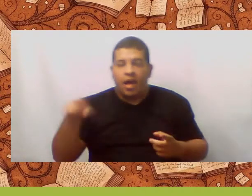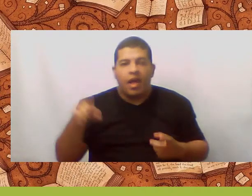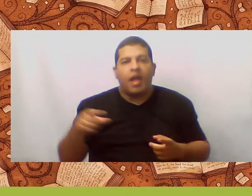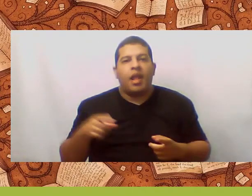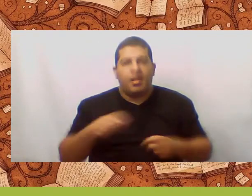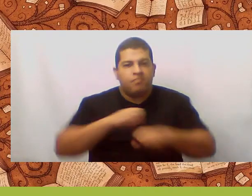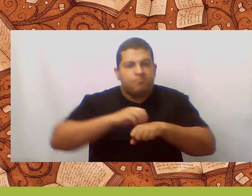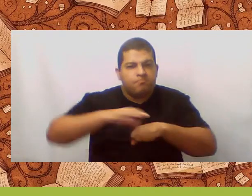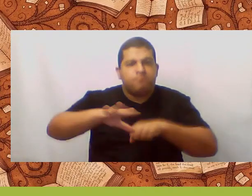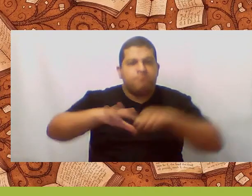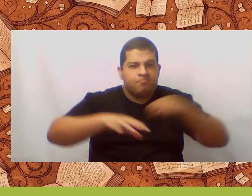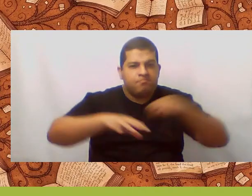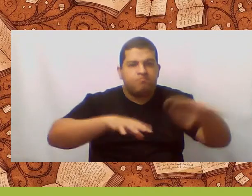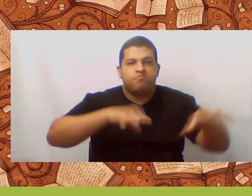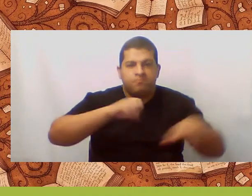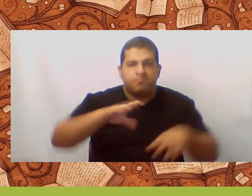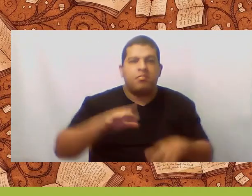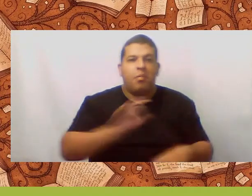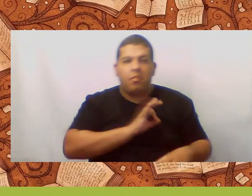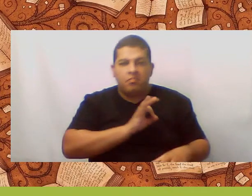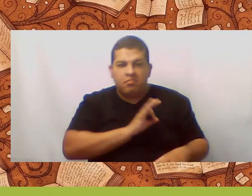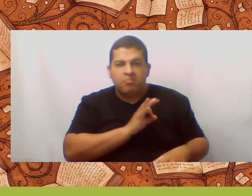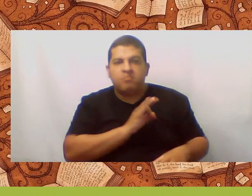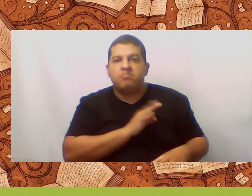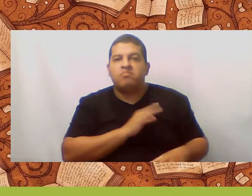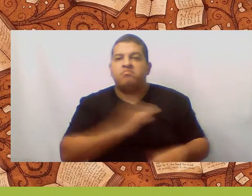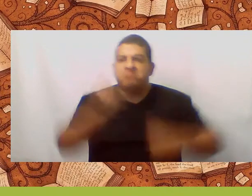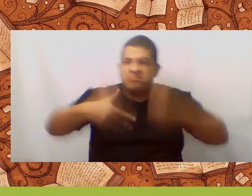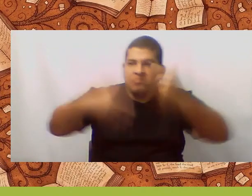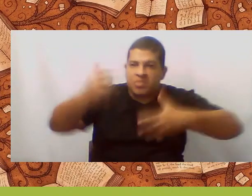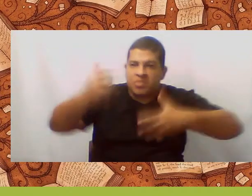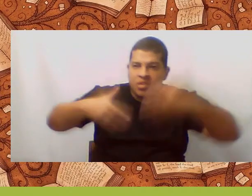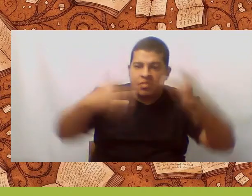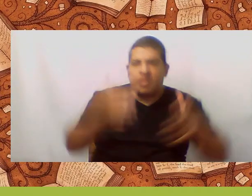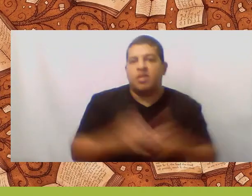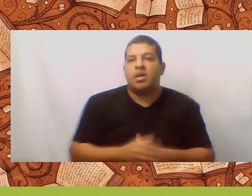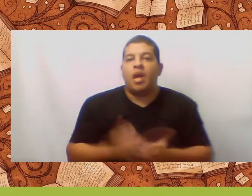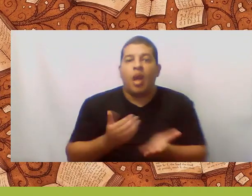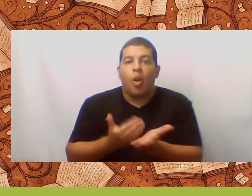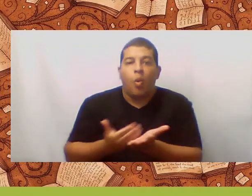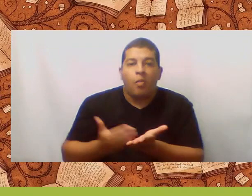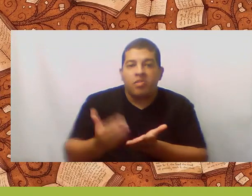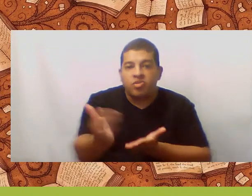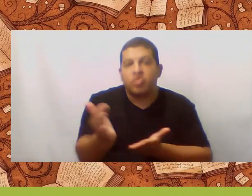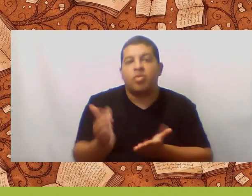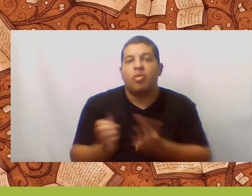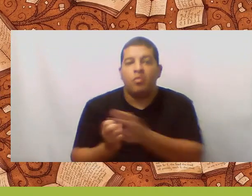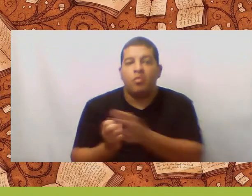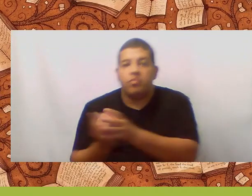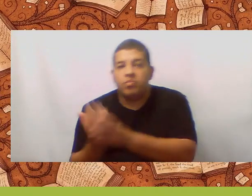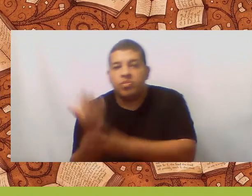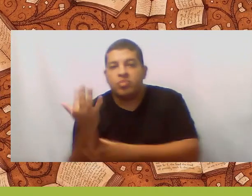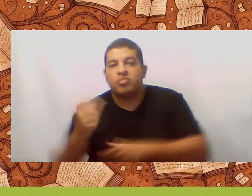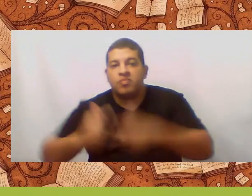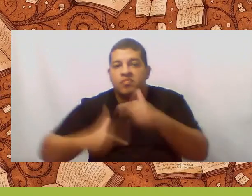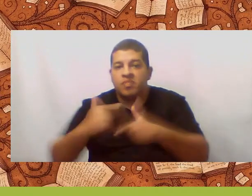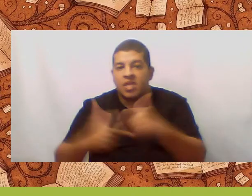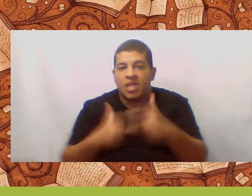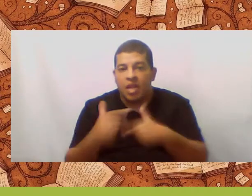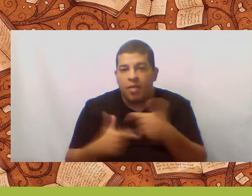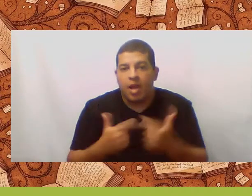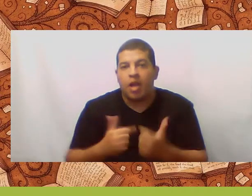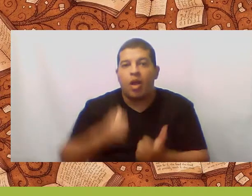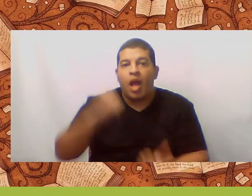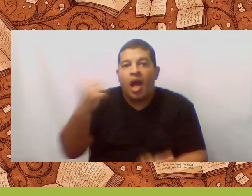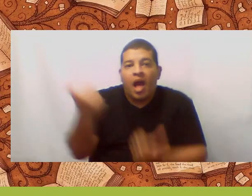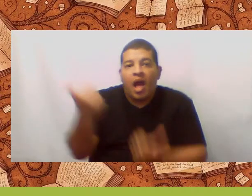das autoridades públicas, que começou a criar serviços, né, de auxílio às